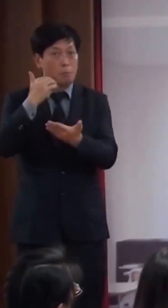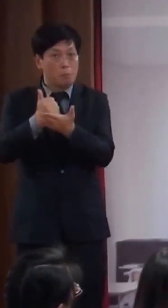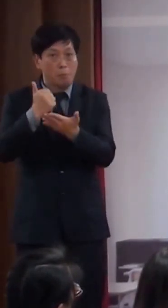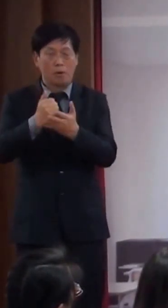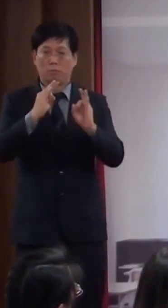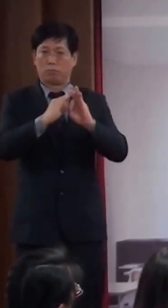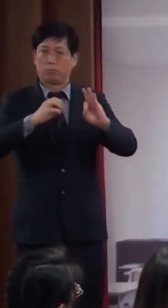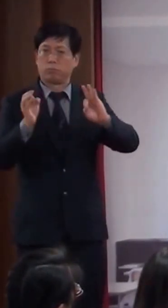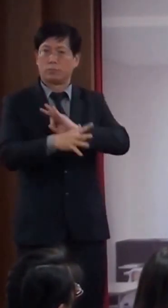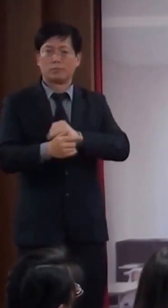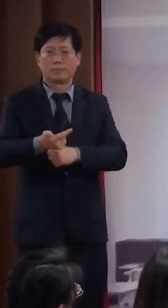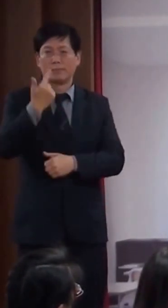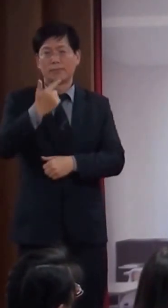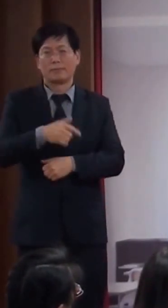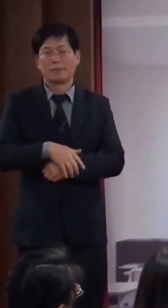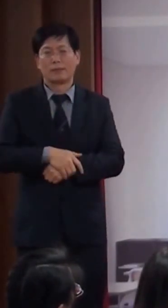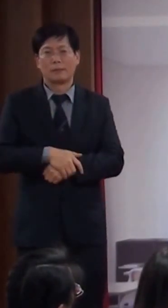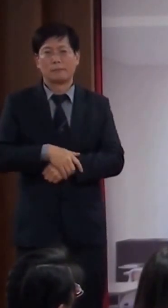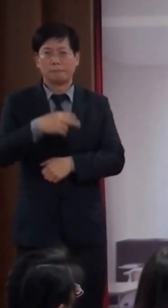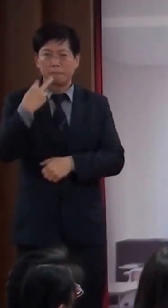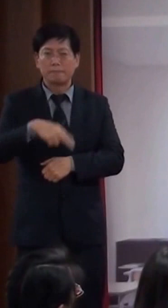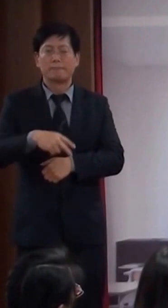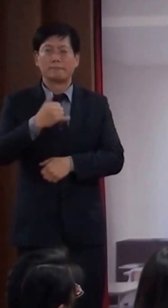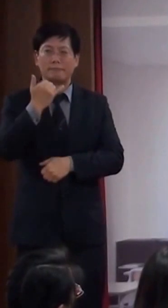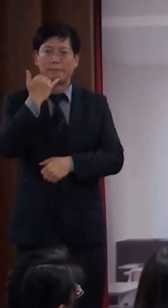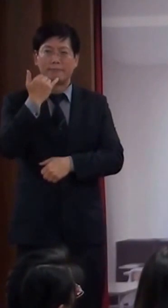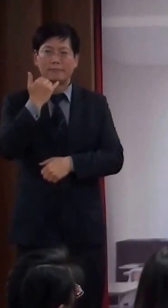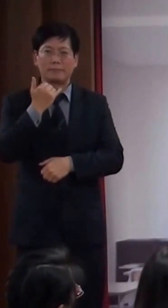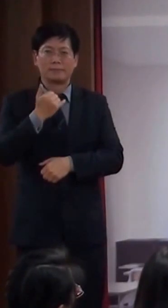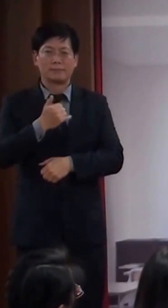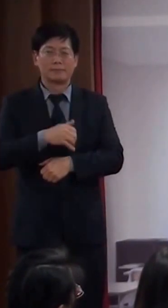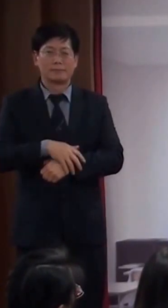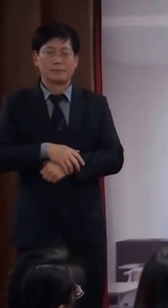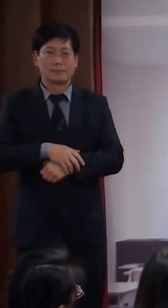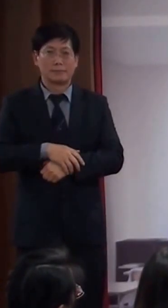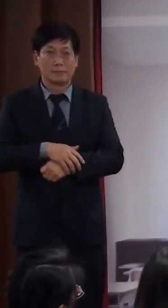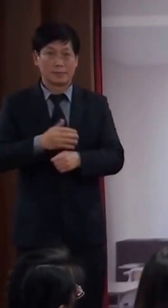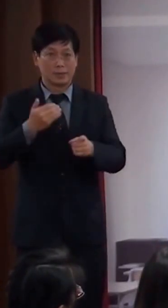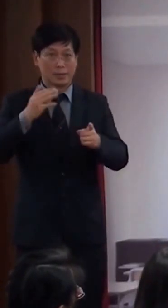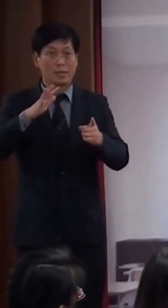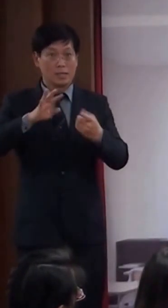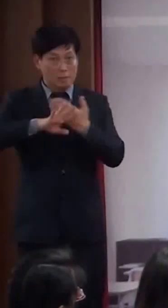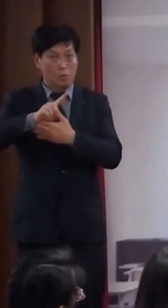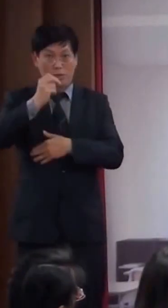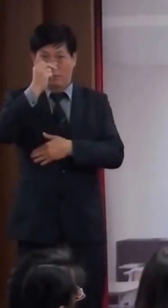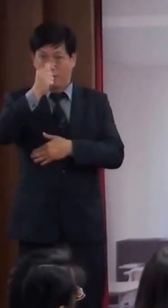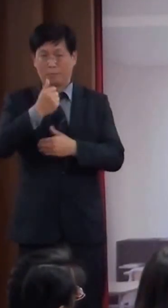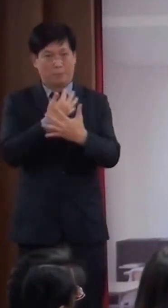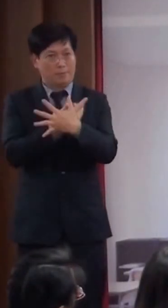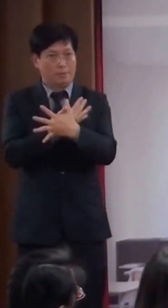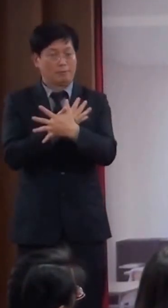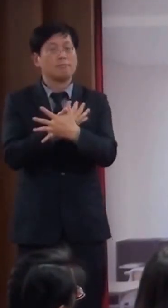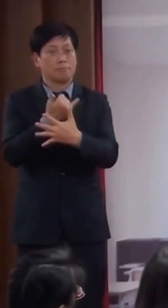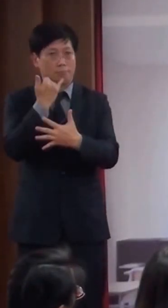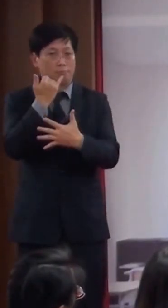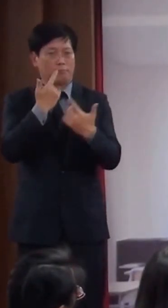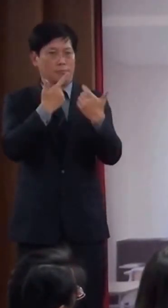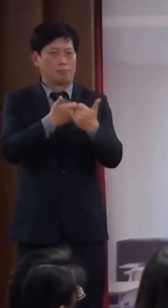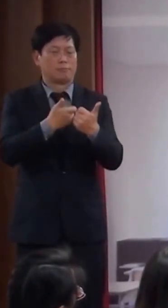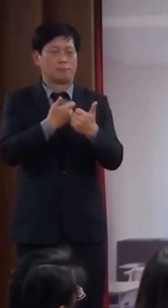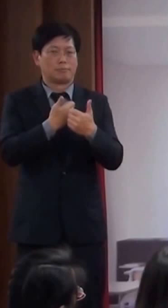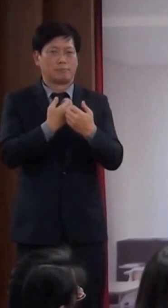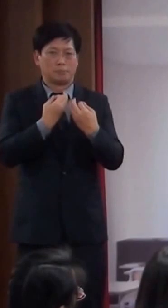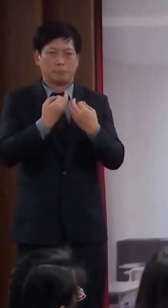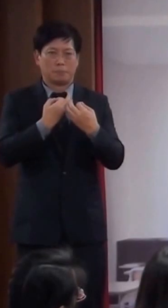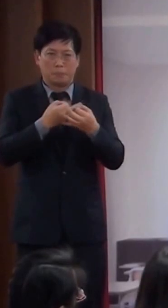银行账户。另外呢，它还有特别开出的这个奖额就对了，它